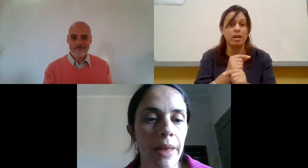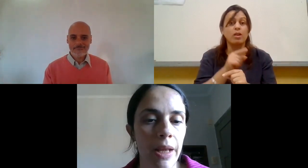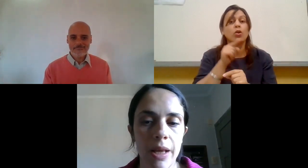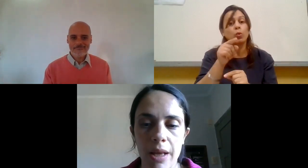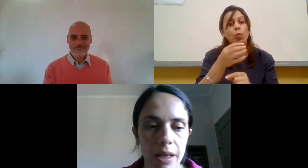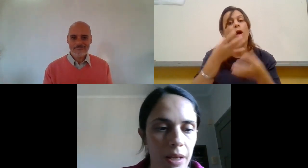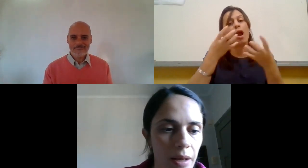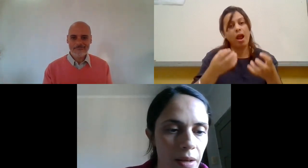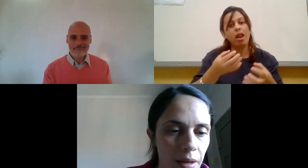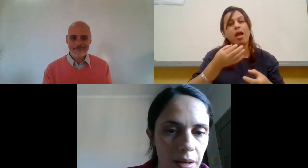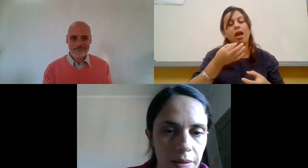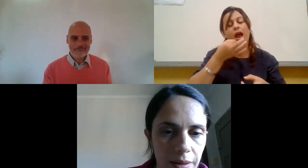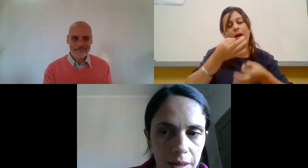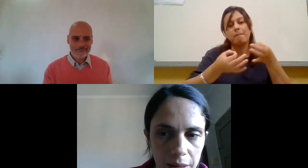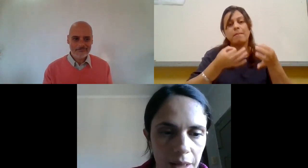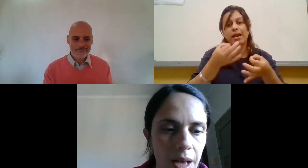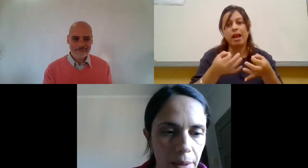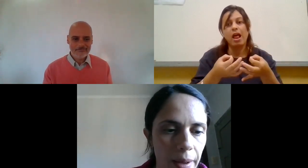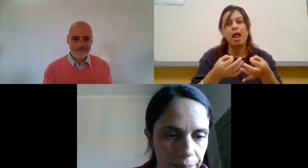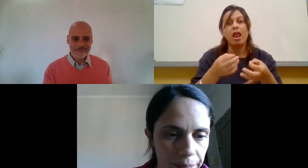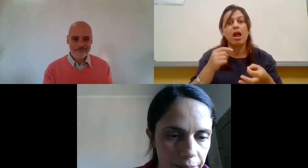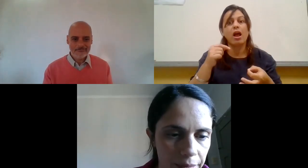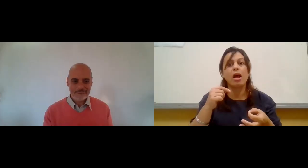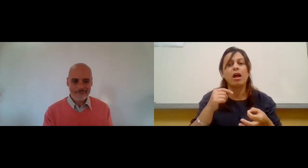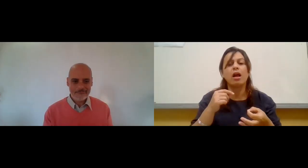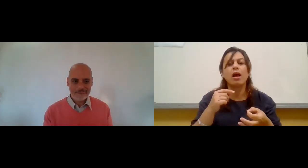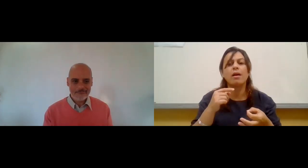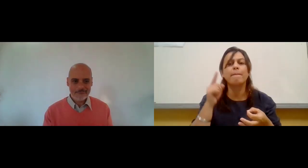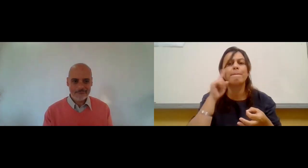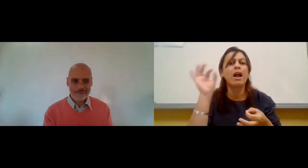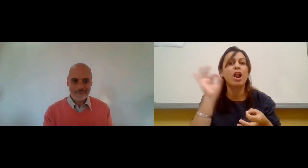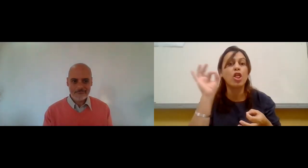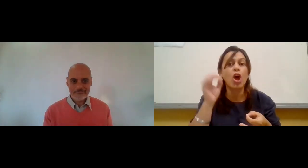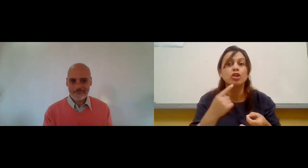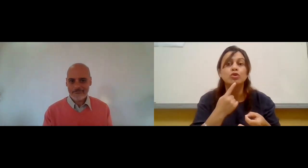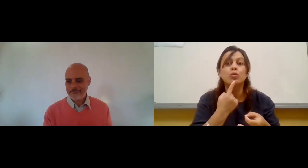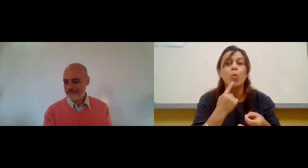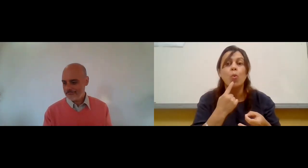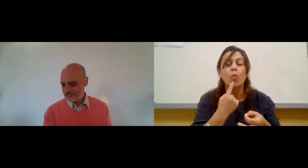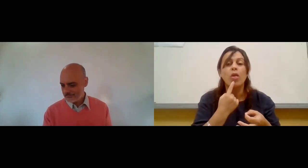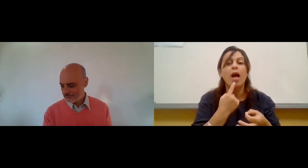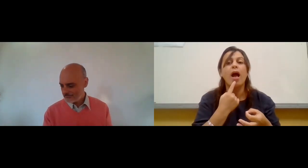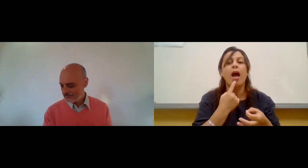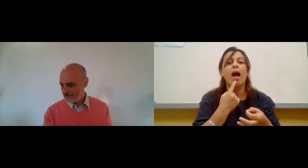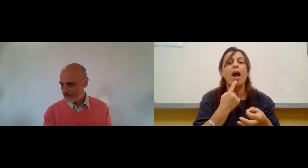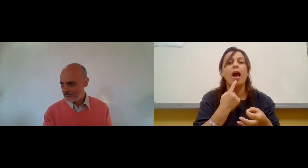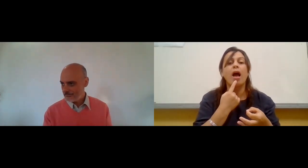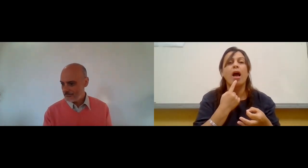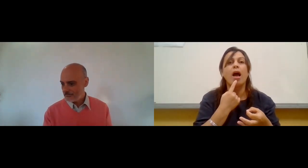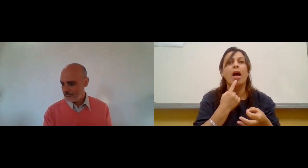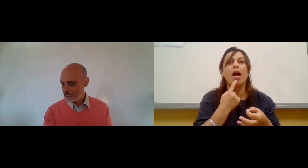para... Disculpen, tengo una duda que capaz Ahí va. que es medio tonto preguntar, pero ya que hablamos en un